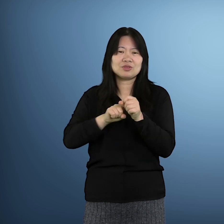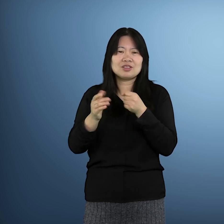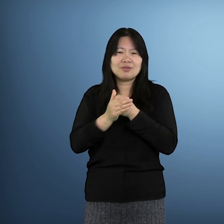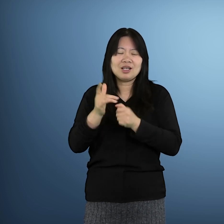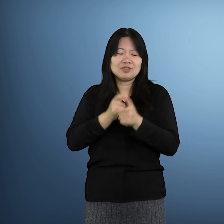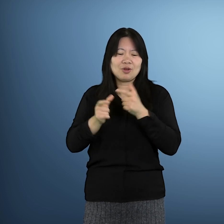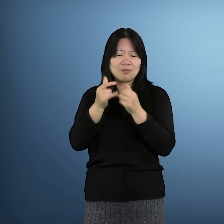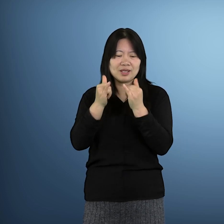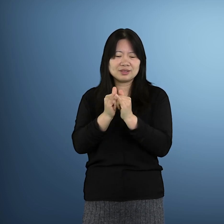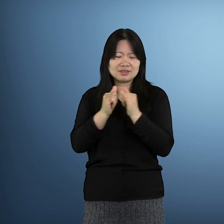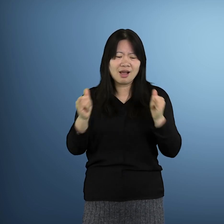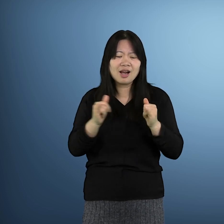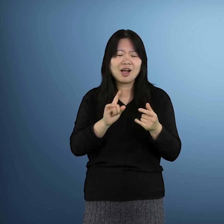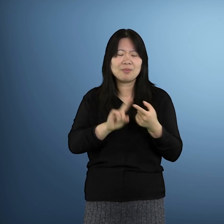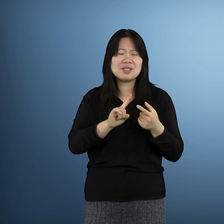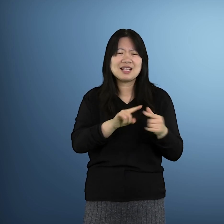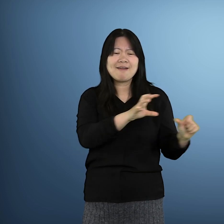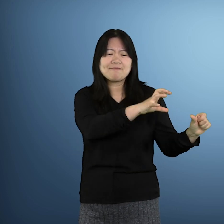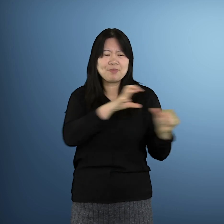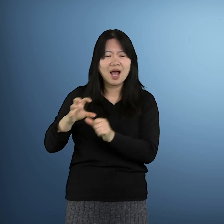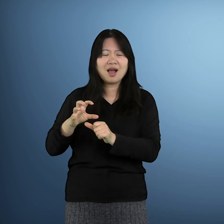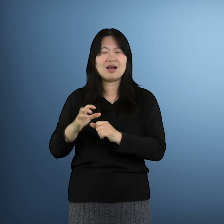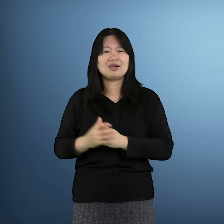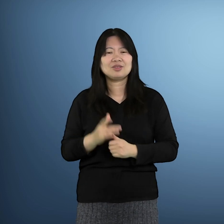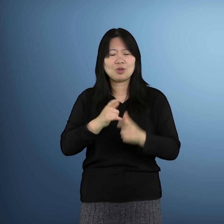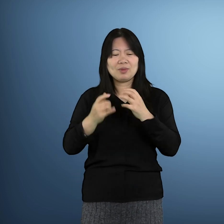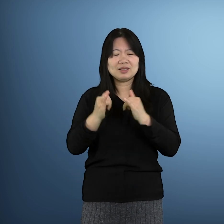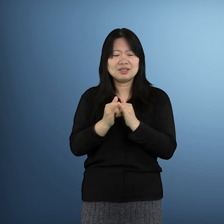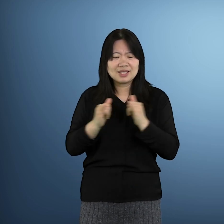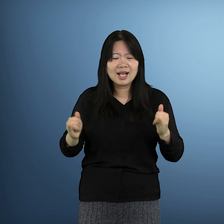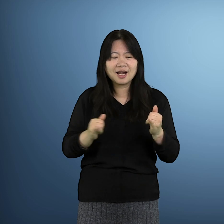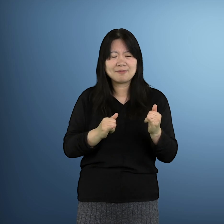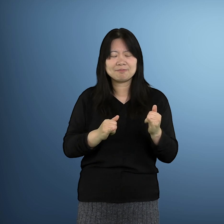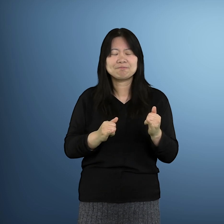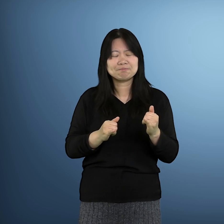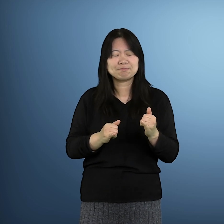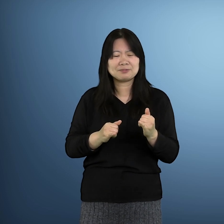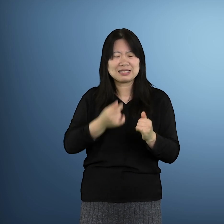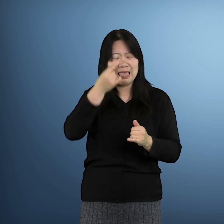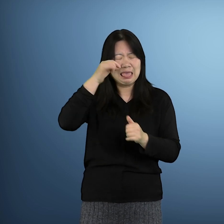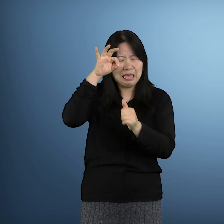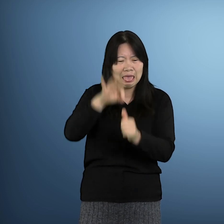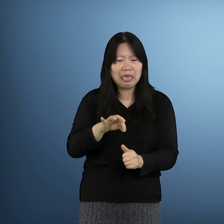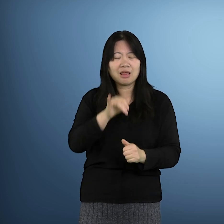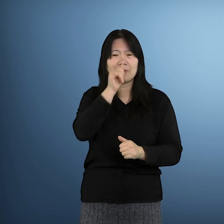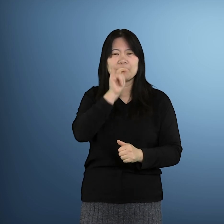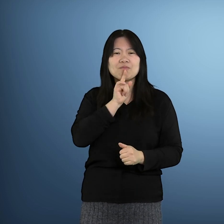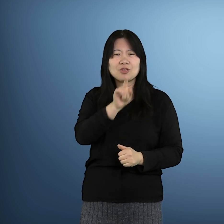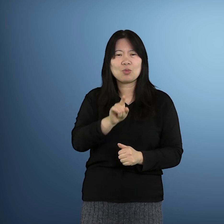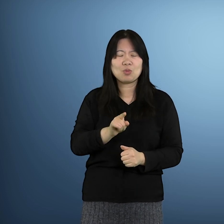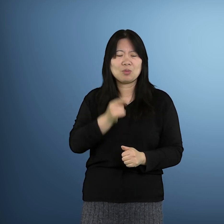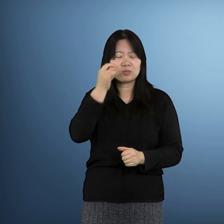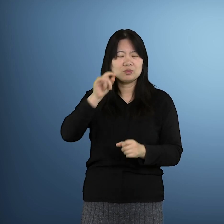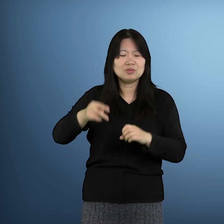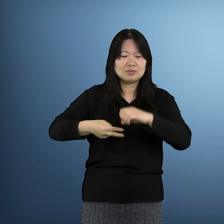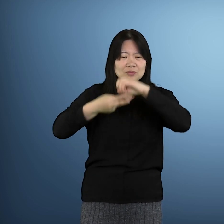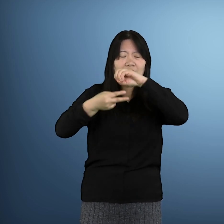더 많은 사람들을 수단화시키고 더 많은 사람들을 도구화시키고 더 많은 사람들을